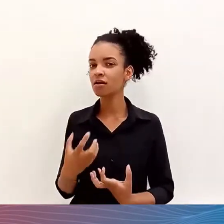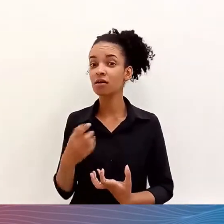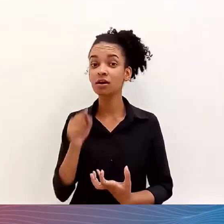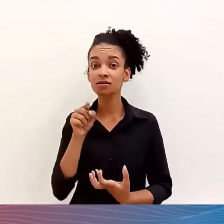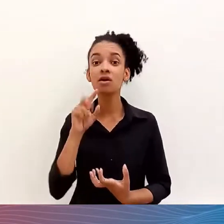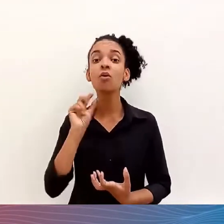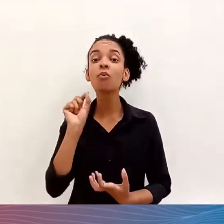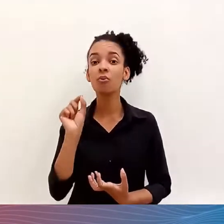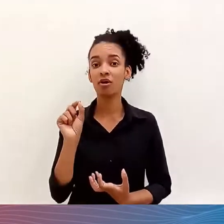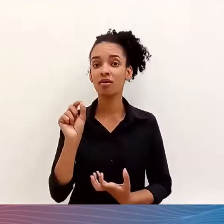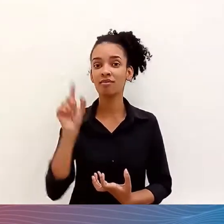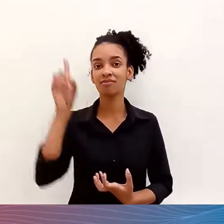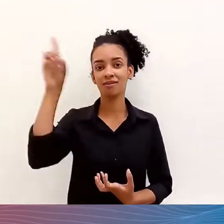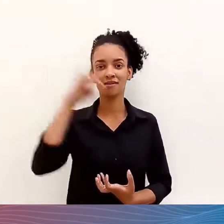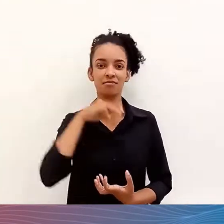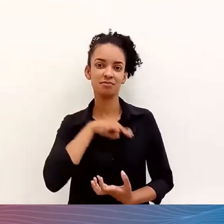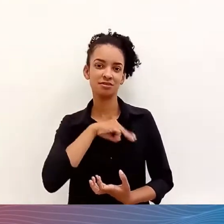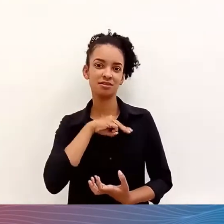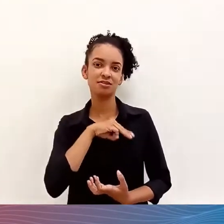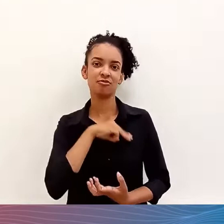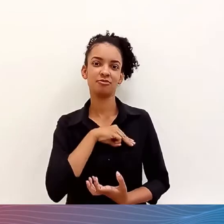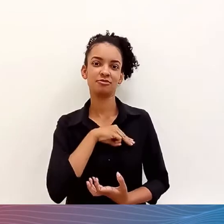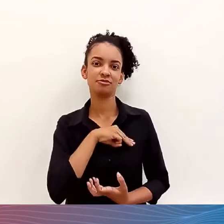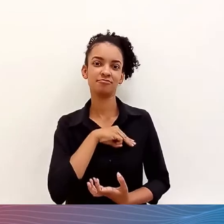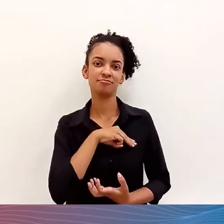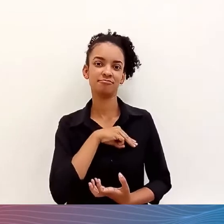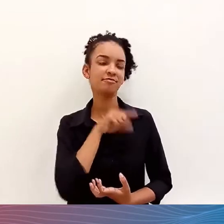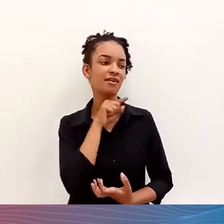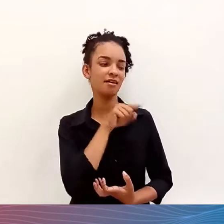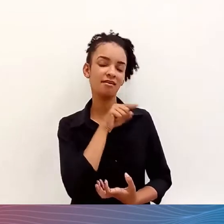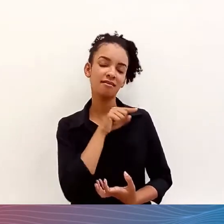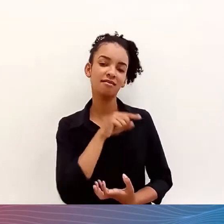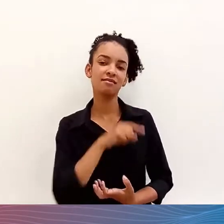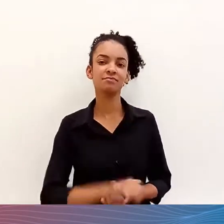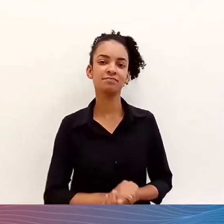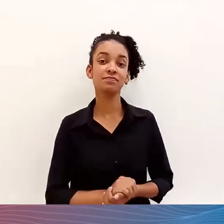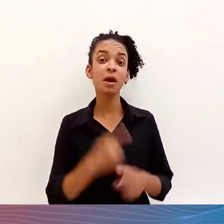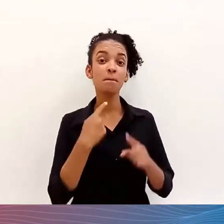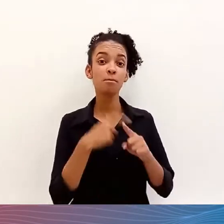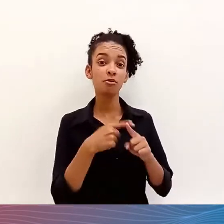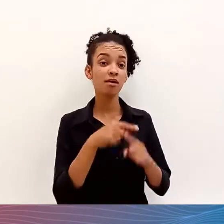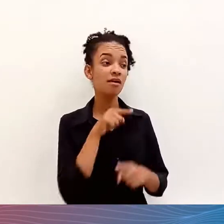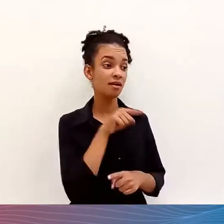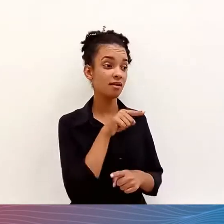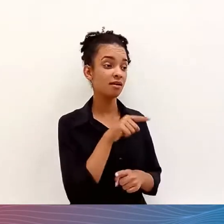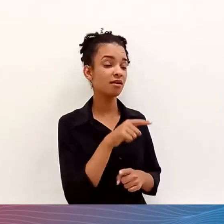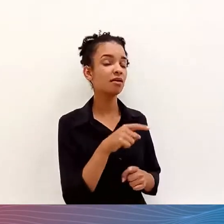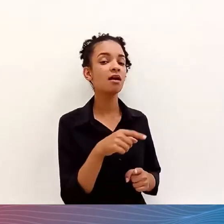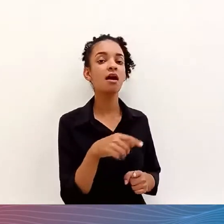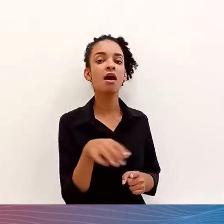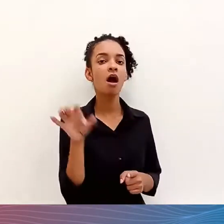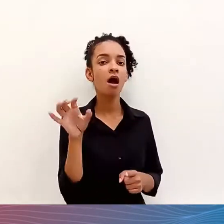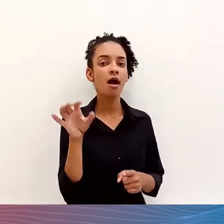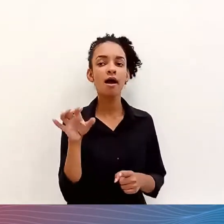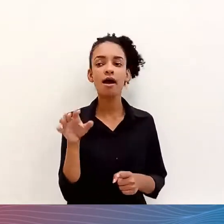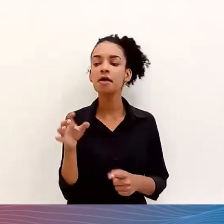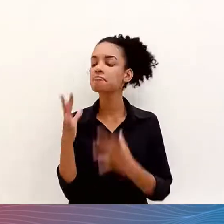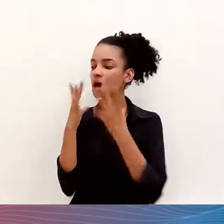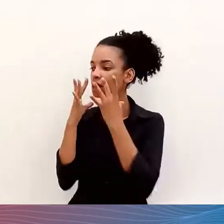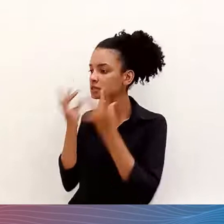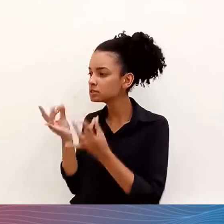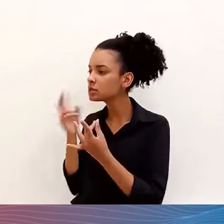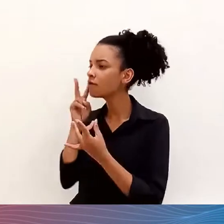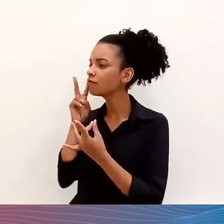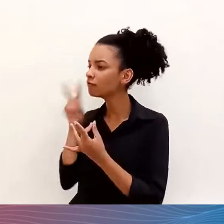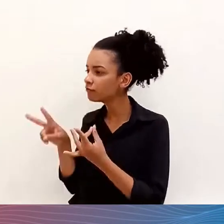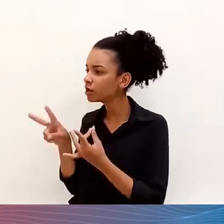ele. Ele ouviu oração, ouviu você falar para ele, ajudou a ele, ficou com os livros.